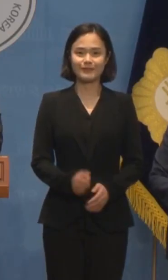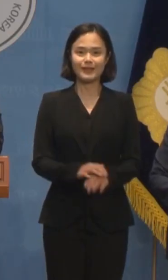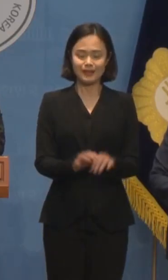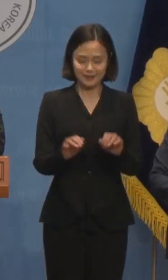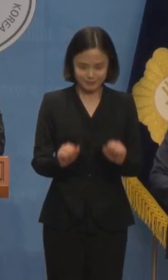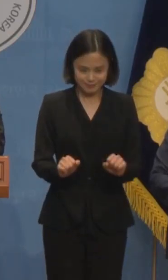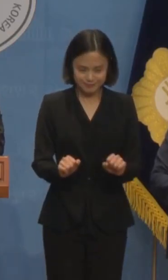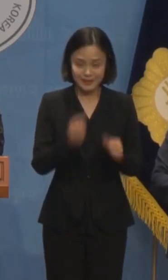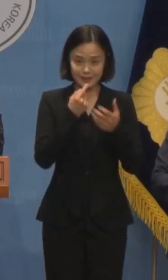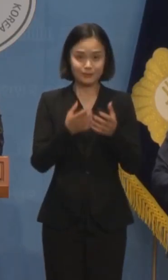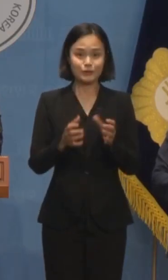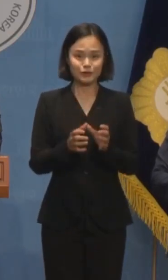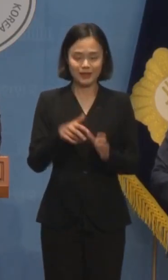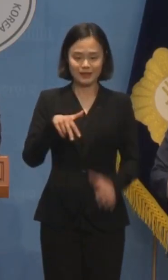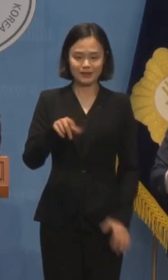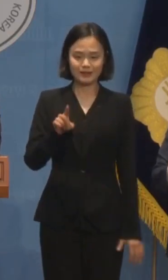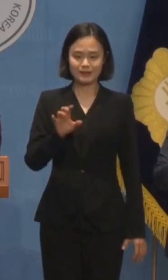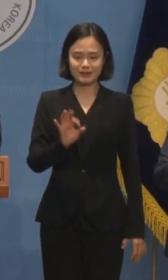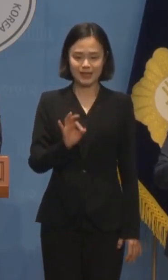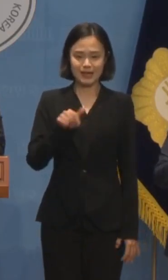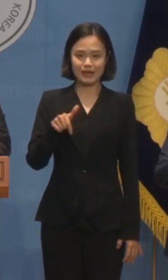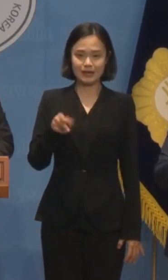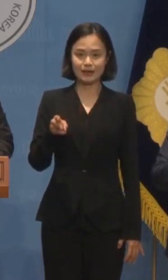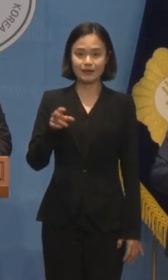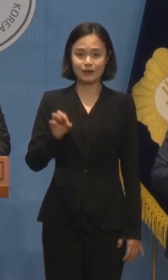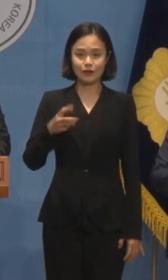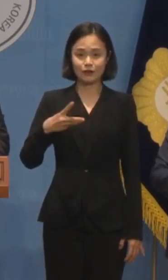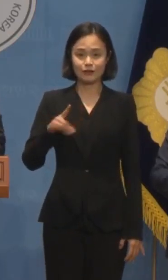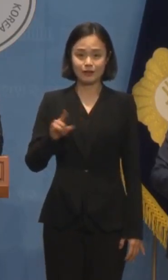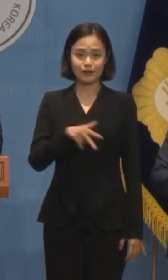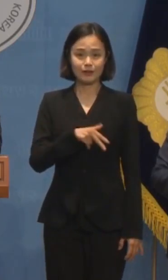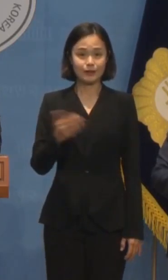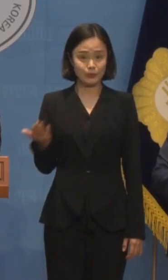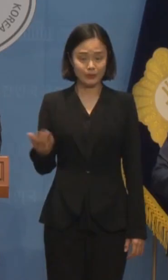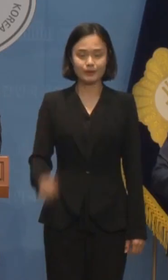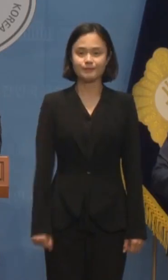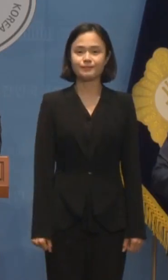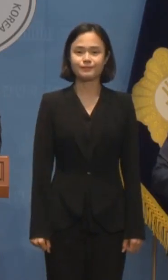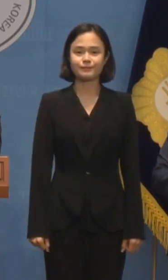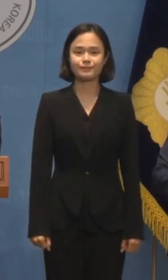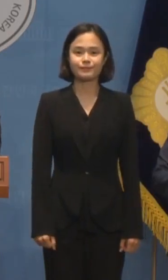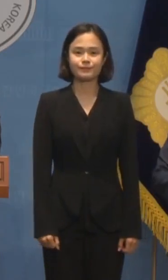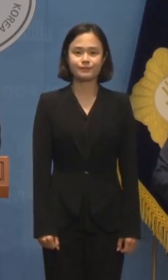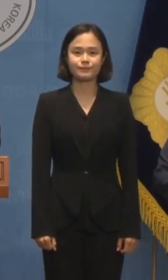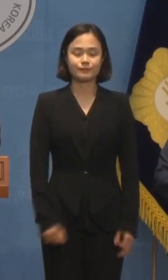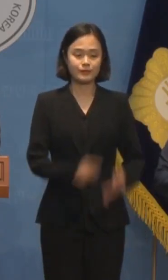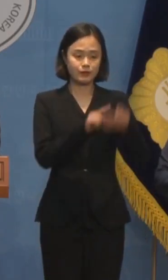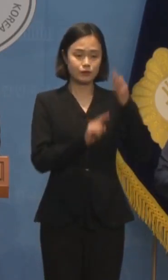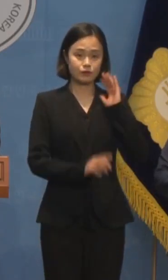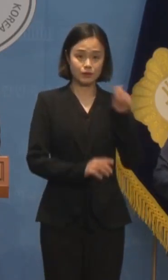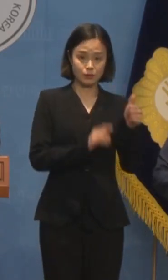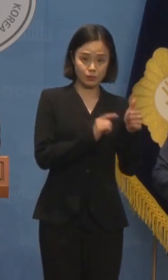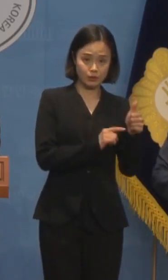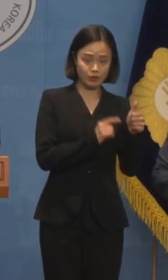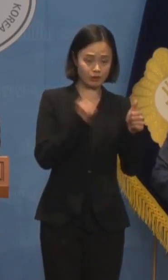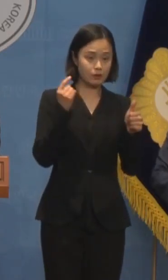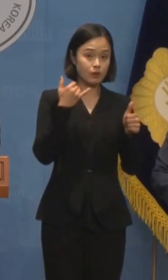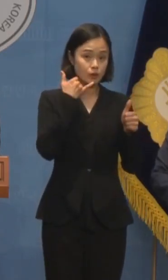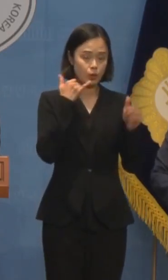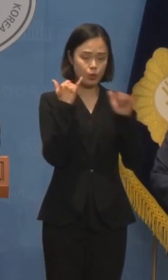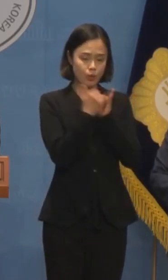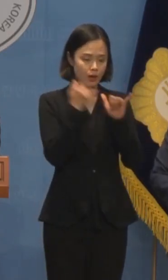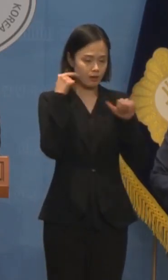안녕하십니까. 더불어민주당 장경태 의원입니다. 대통령 육성 녹취가 공개되면서 국민적